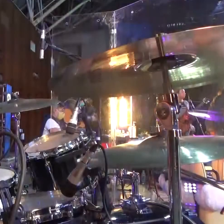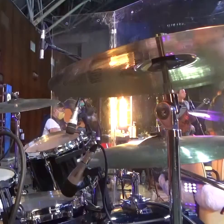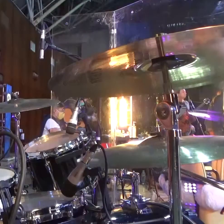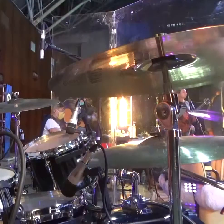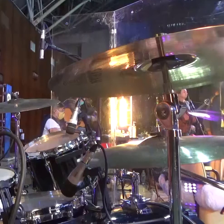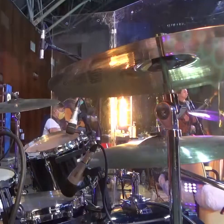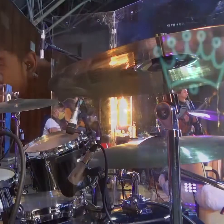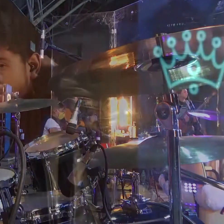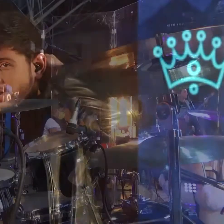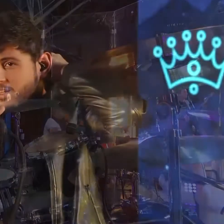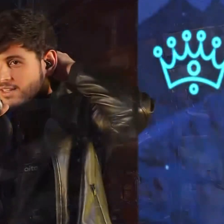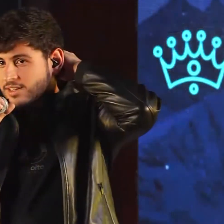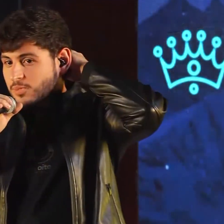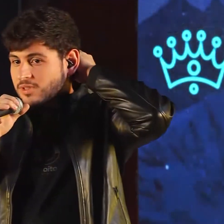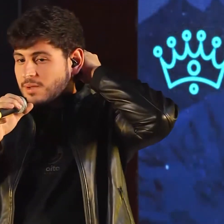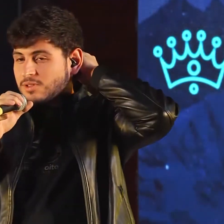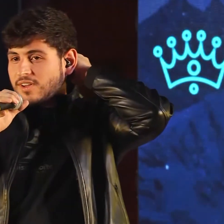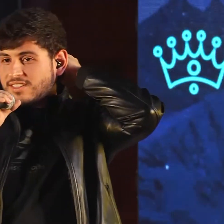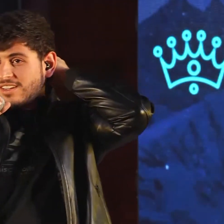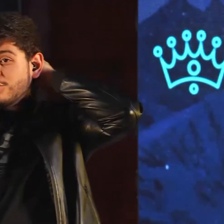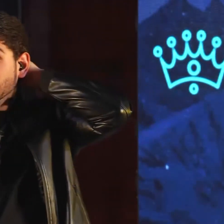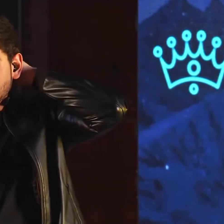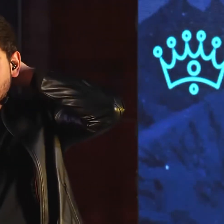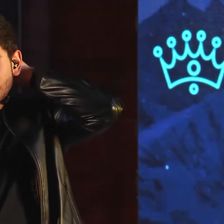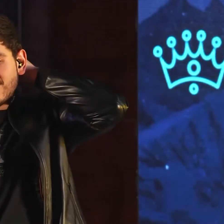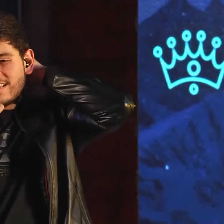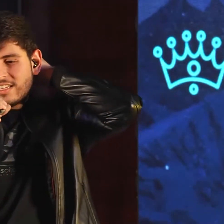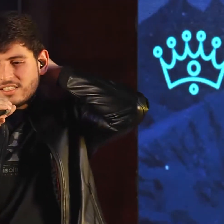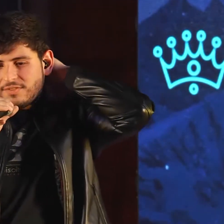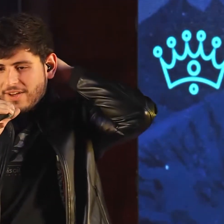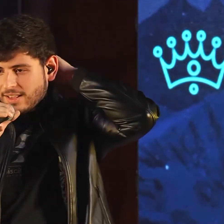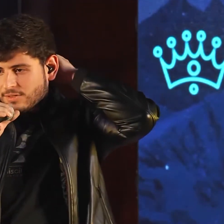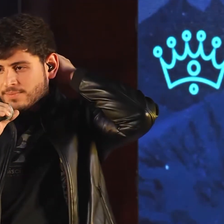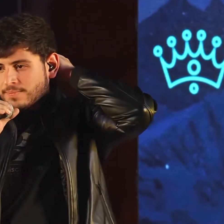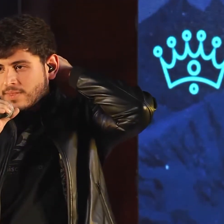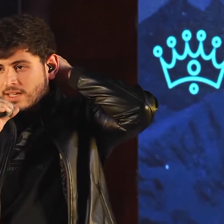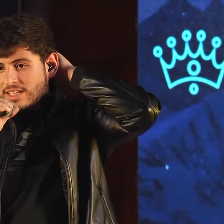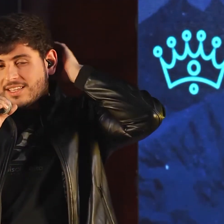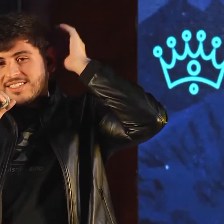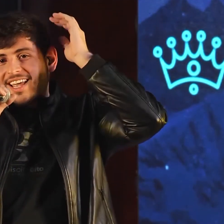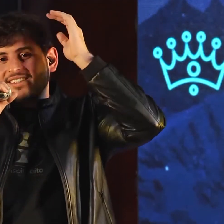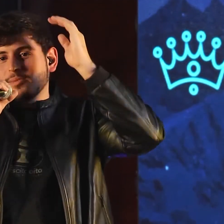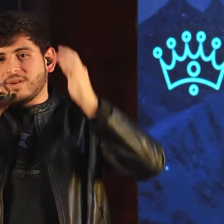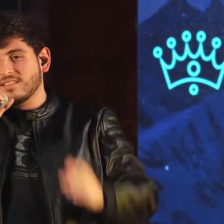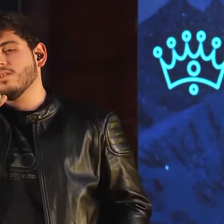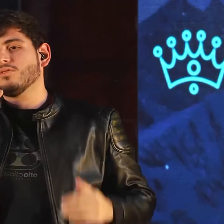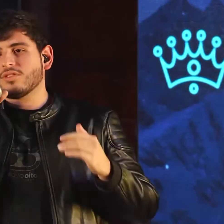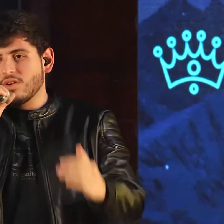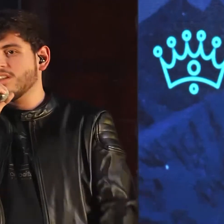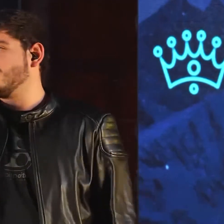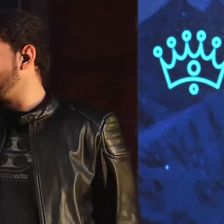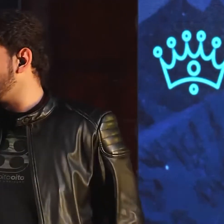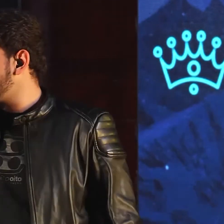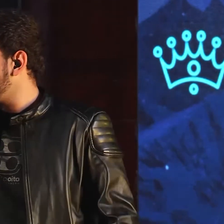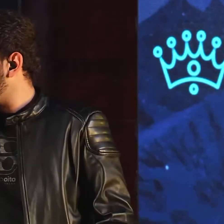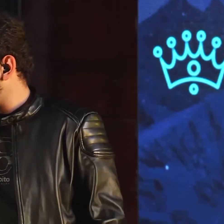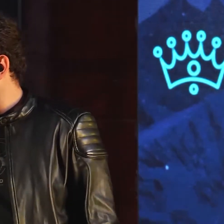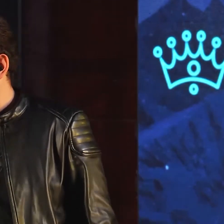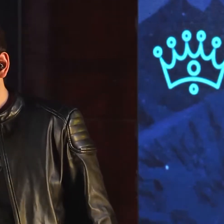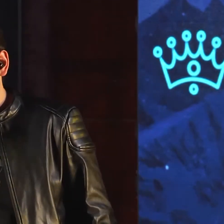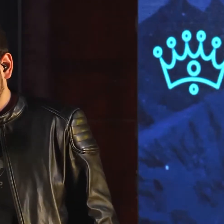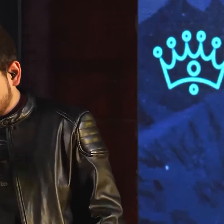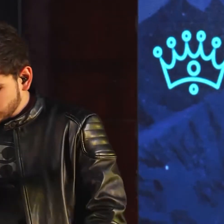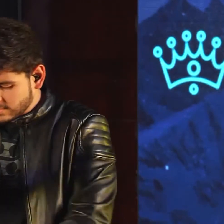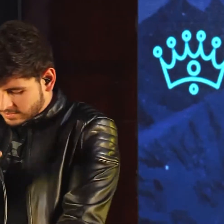Então, com essa ordem, que nós possamos fazer jus, né? De fato. E ser essa expressão do Senhor nessa noite.